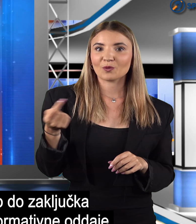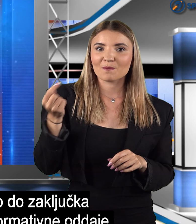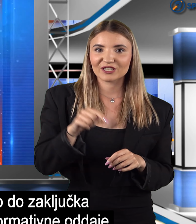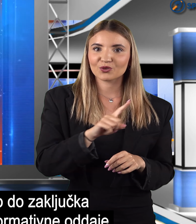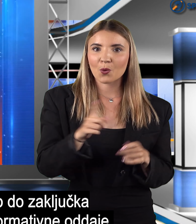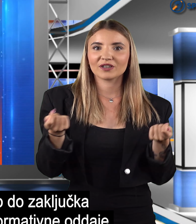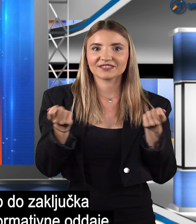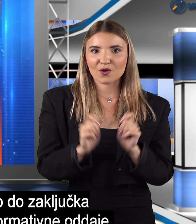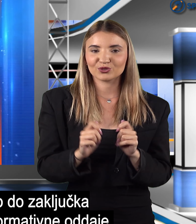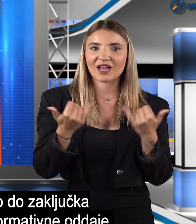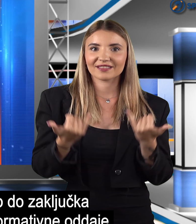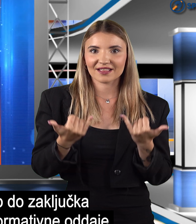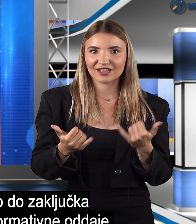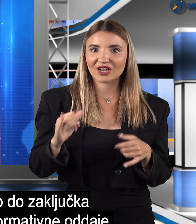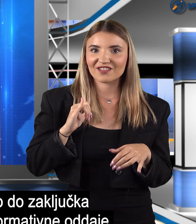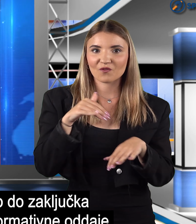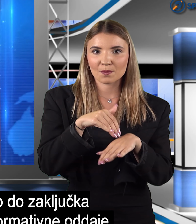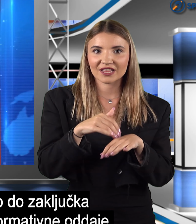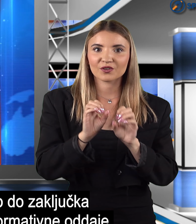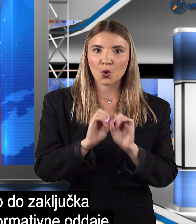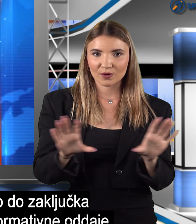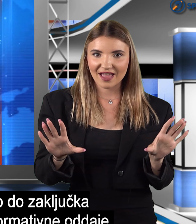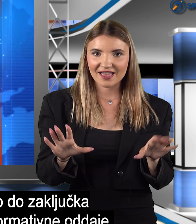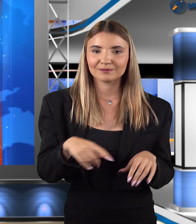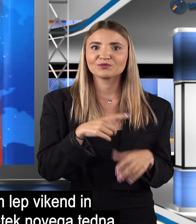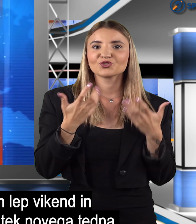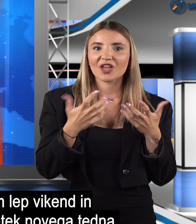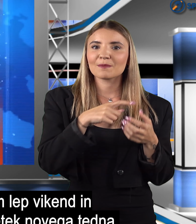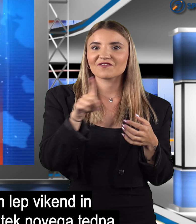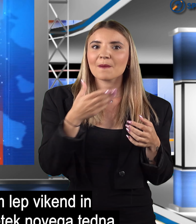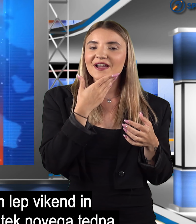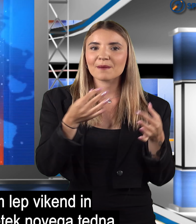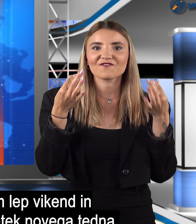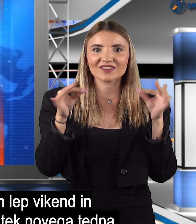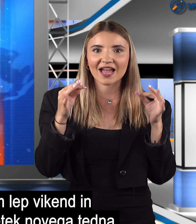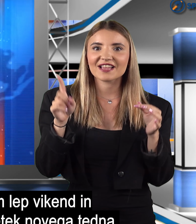Prišli smo do zaključka današnje informativne oddaje. Želim vam lep vikend in